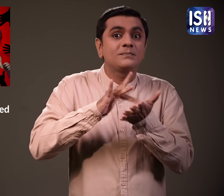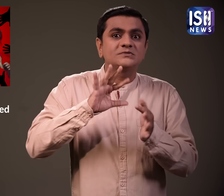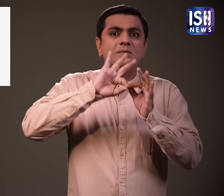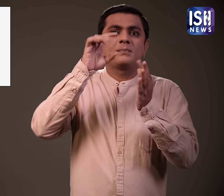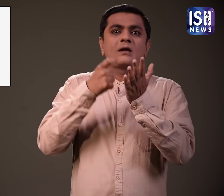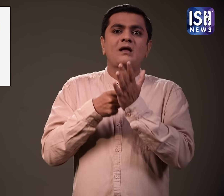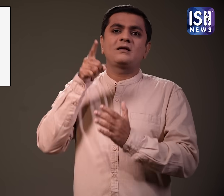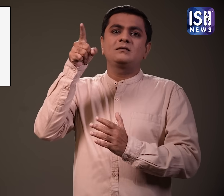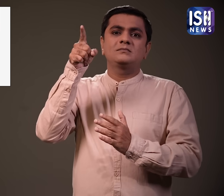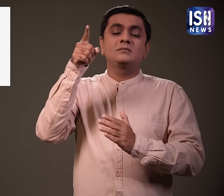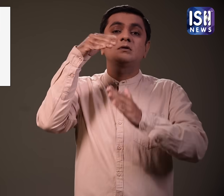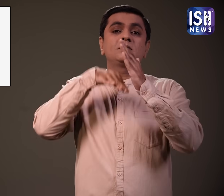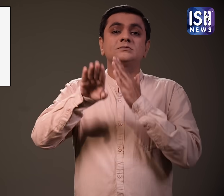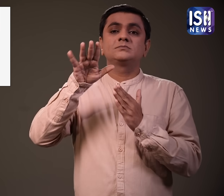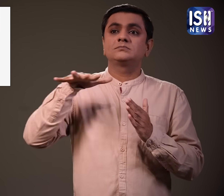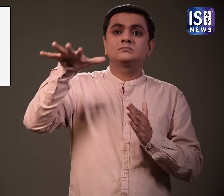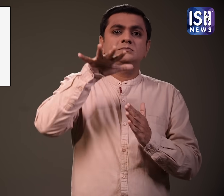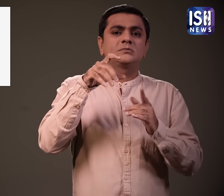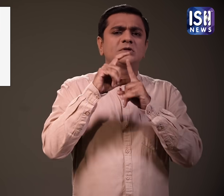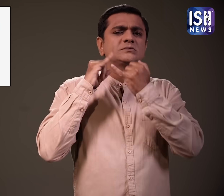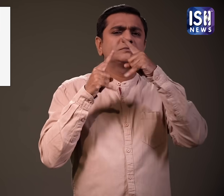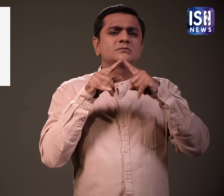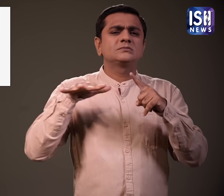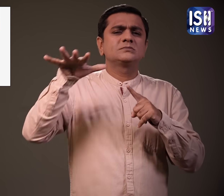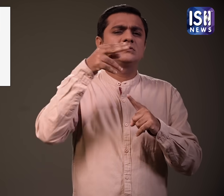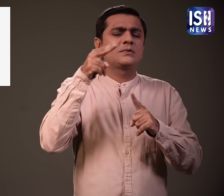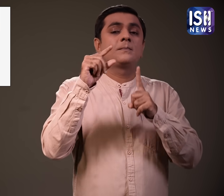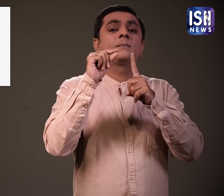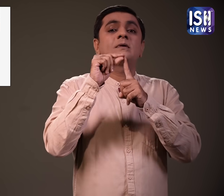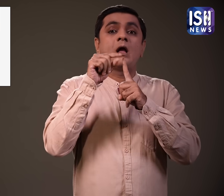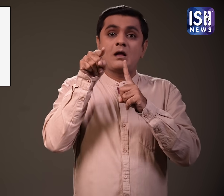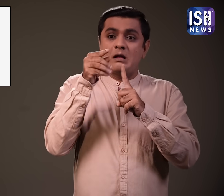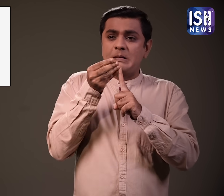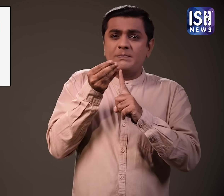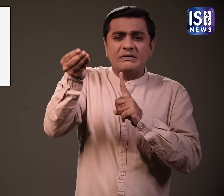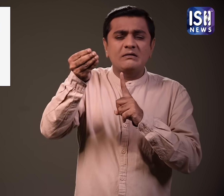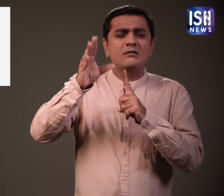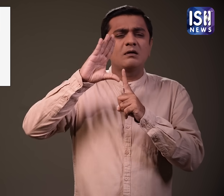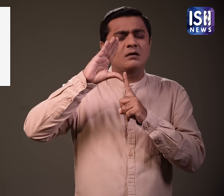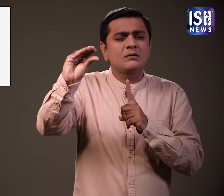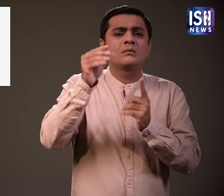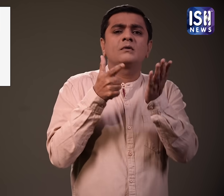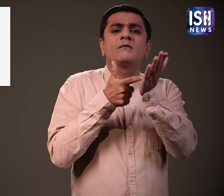बिहार के पटना के मौसंपुर्ग गाउं में